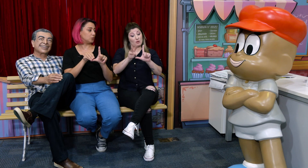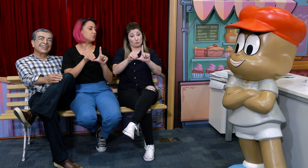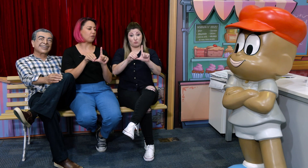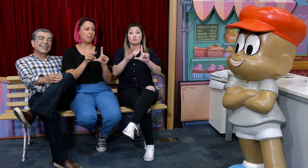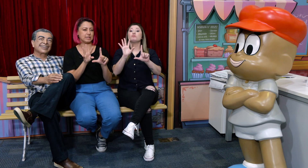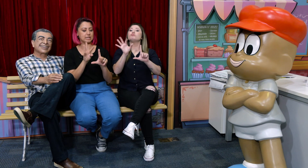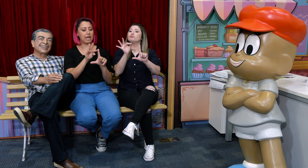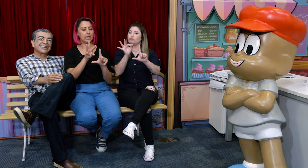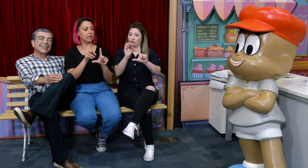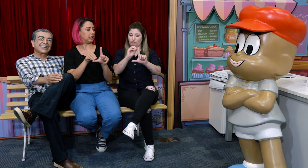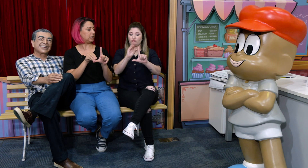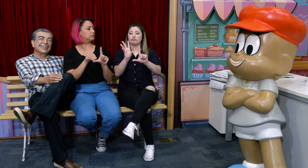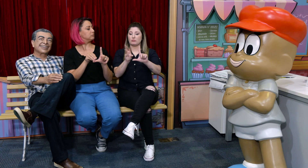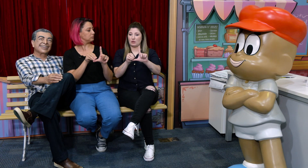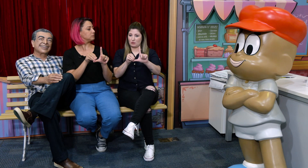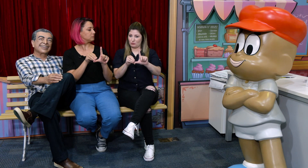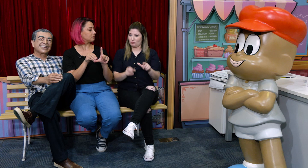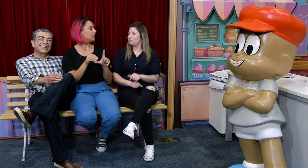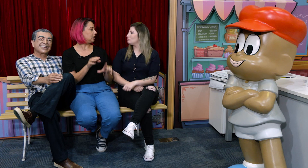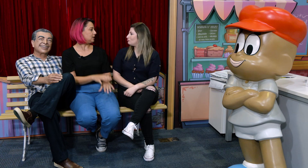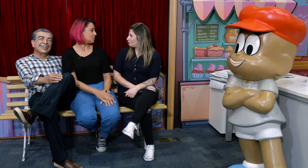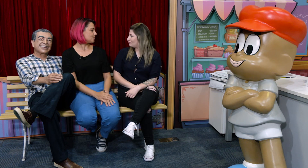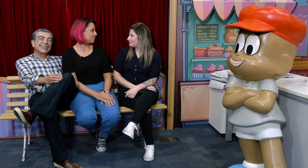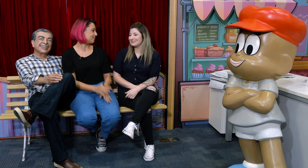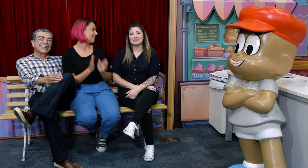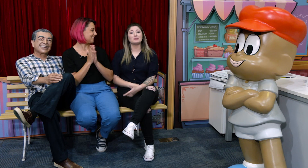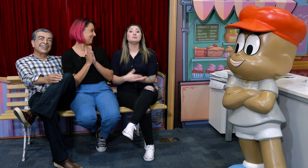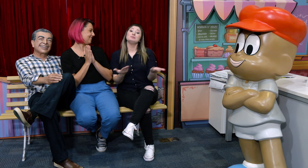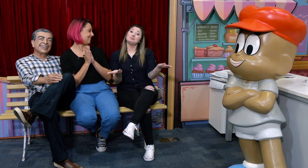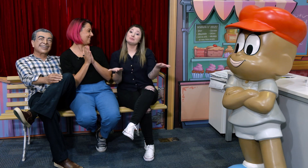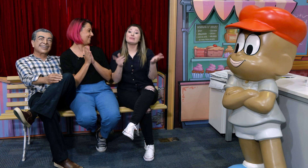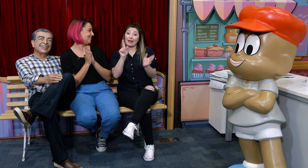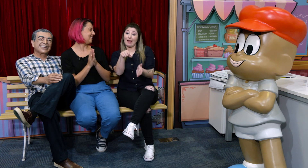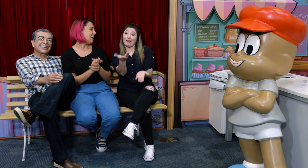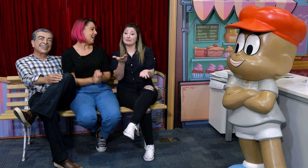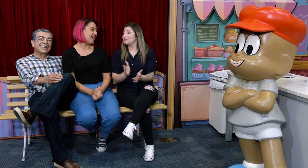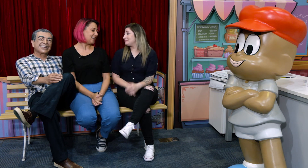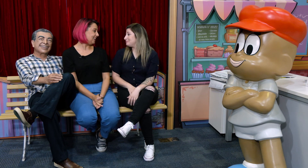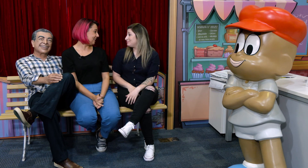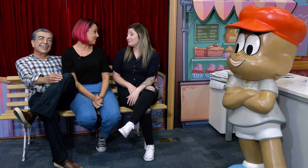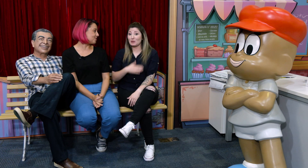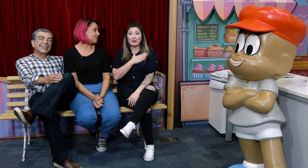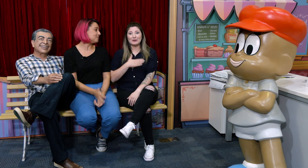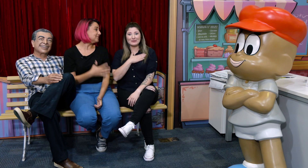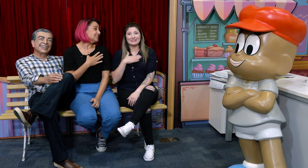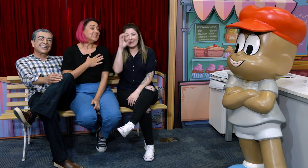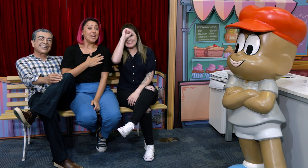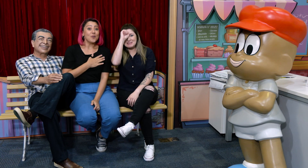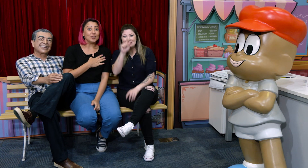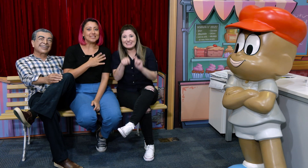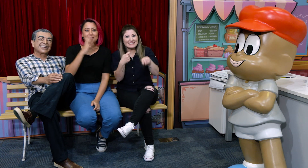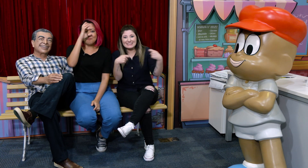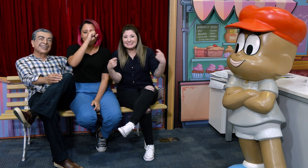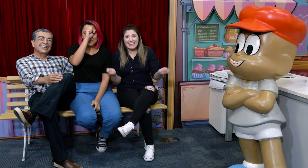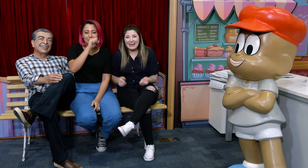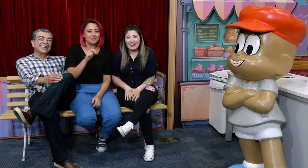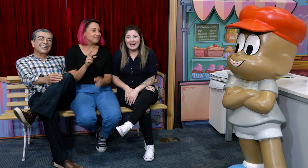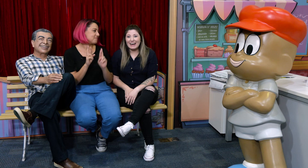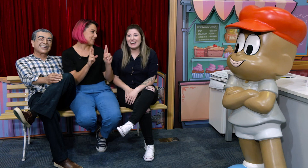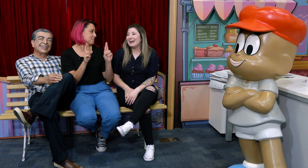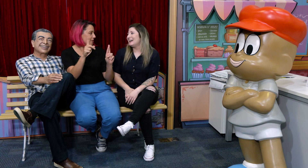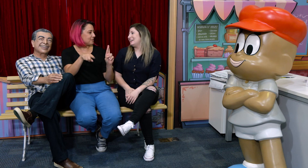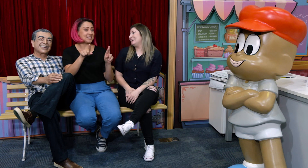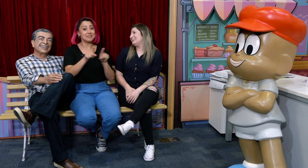falado em cartoon de forma mais técnica. Isso. É isso. Eu gostei